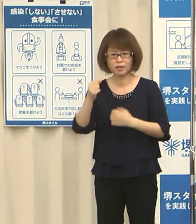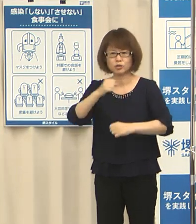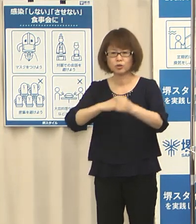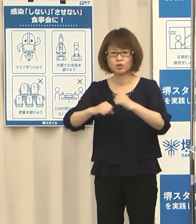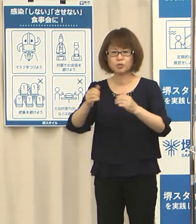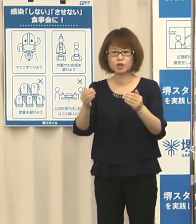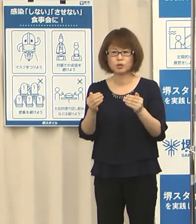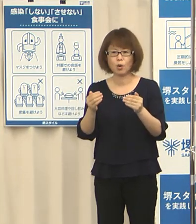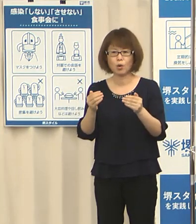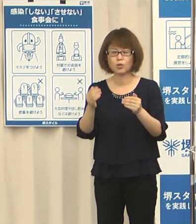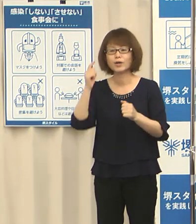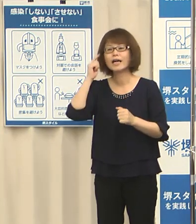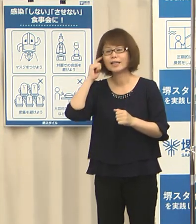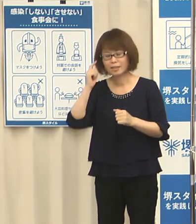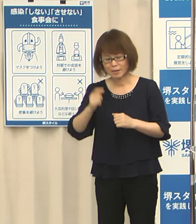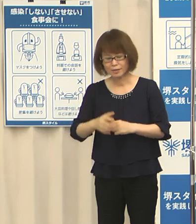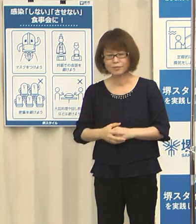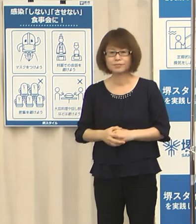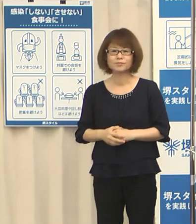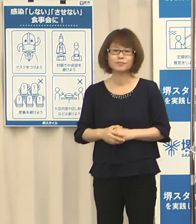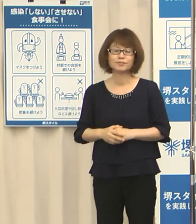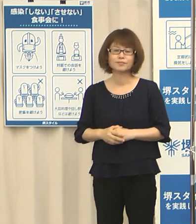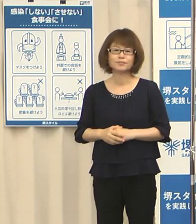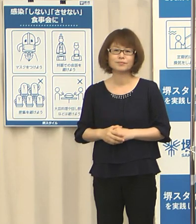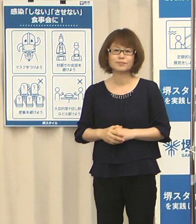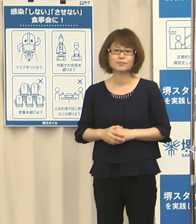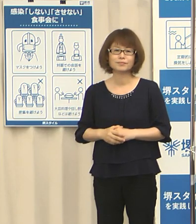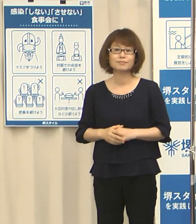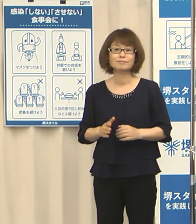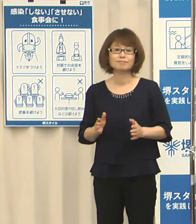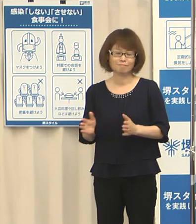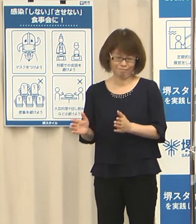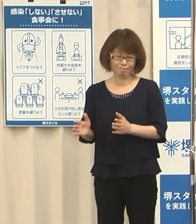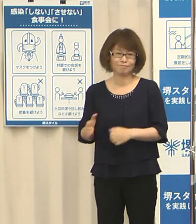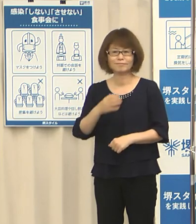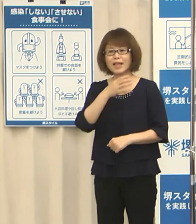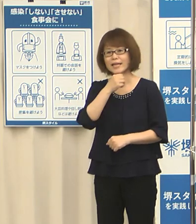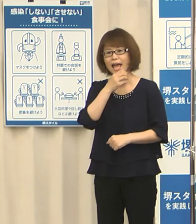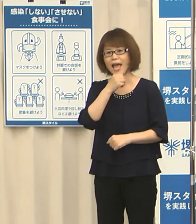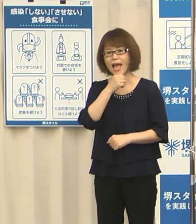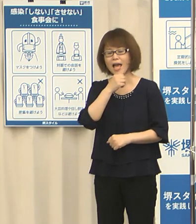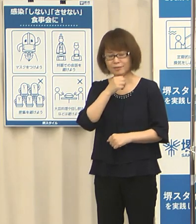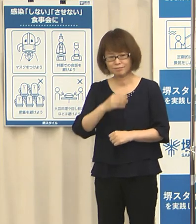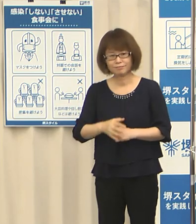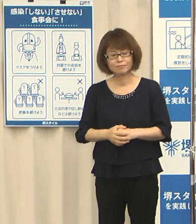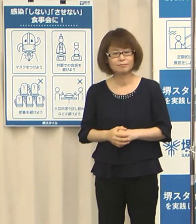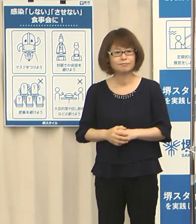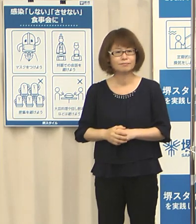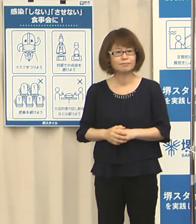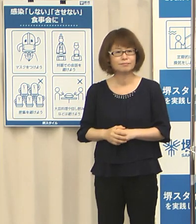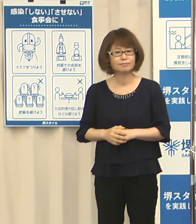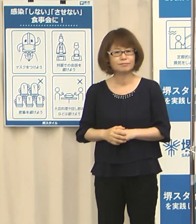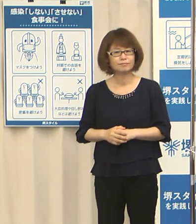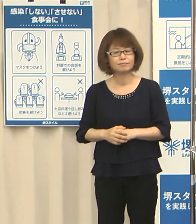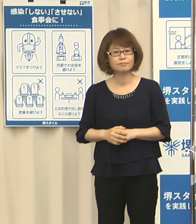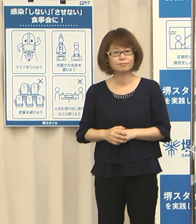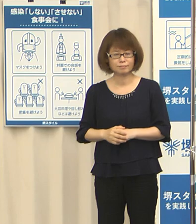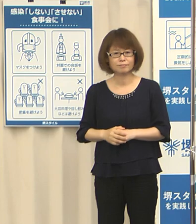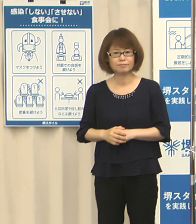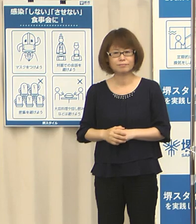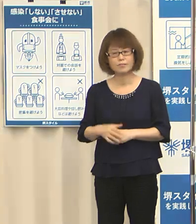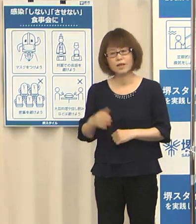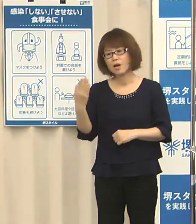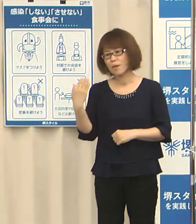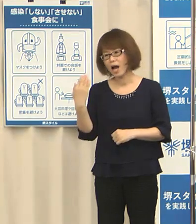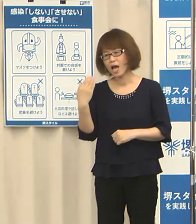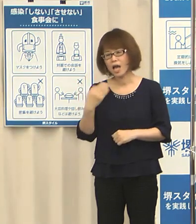えております。そして年齢分布のところです。これも以前20代